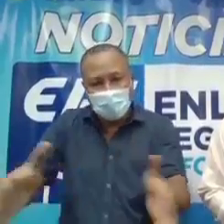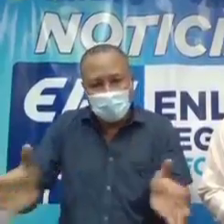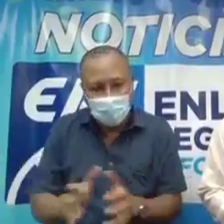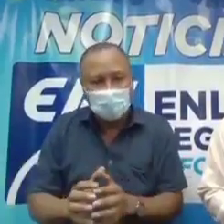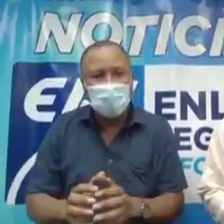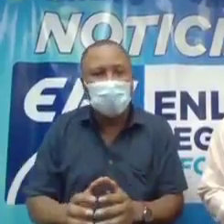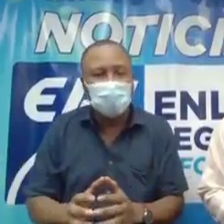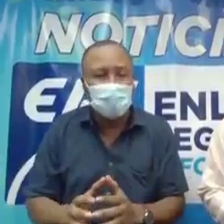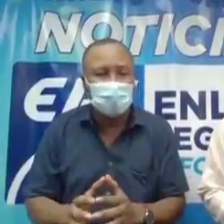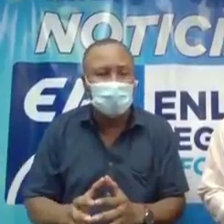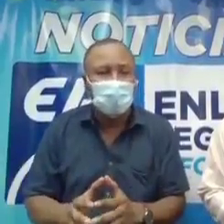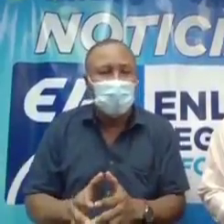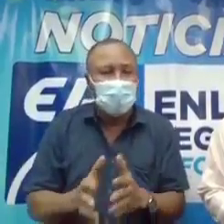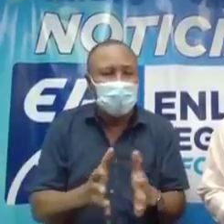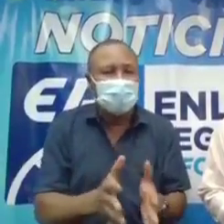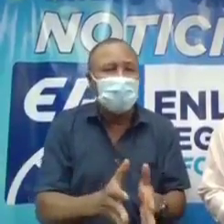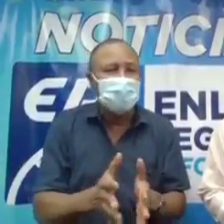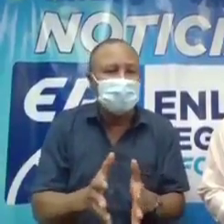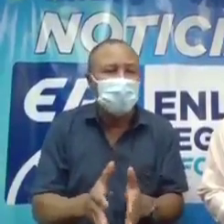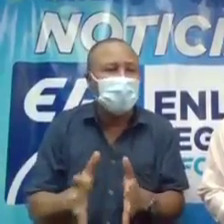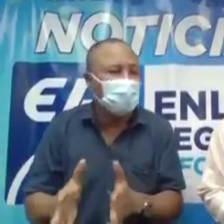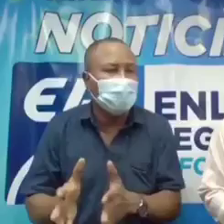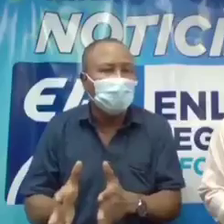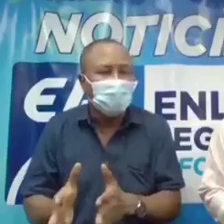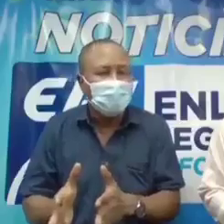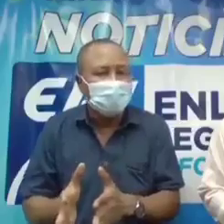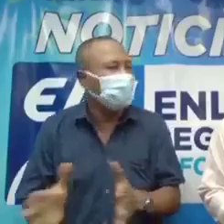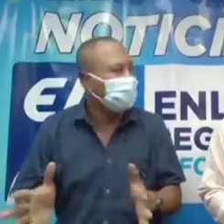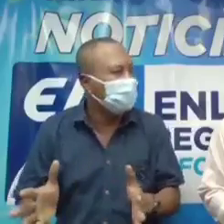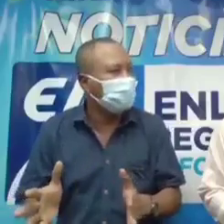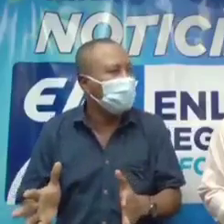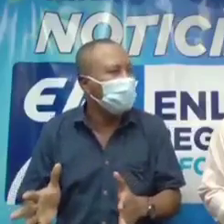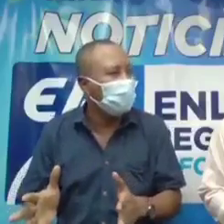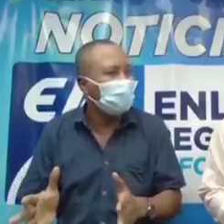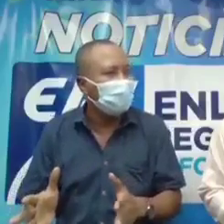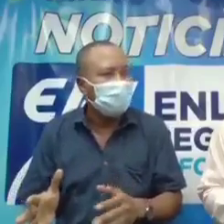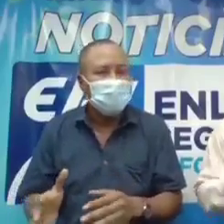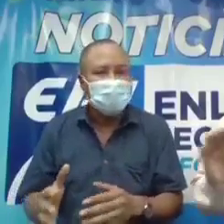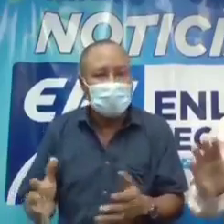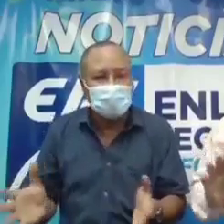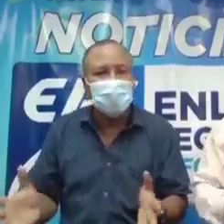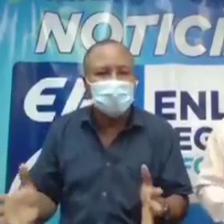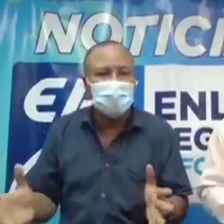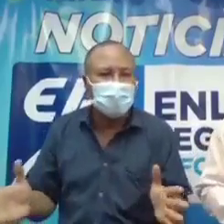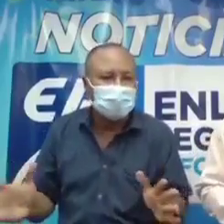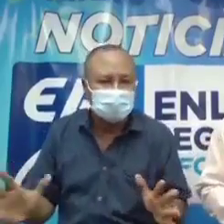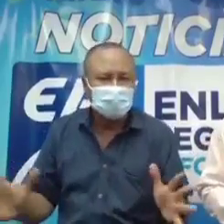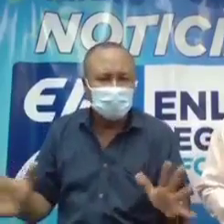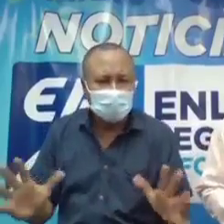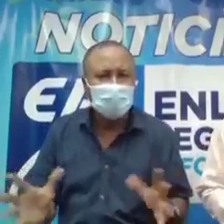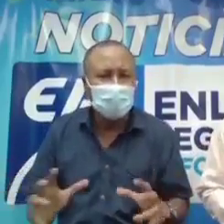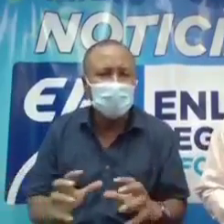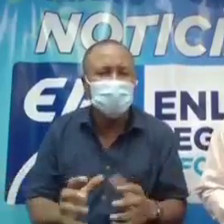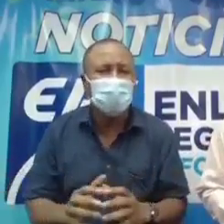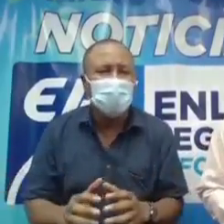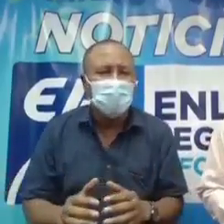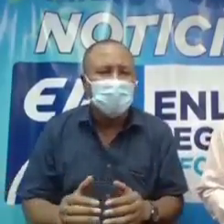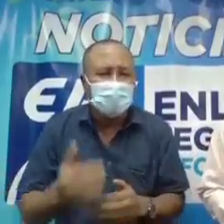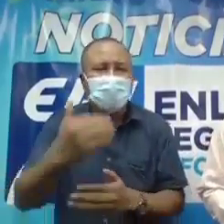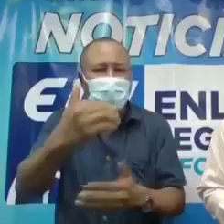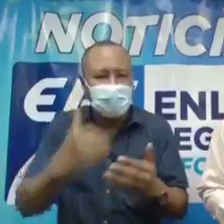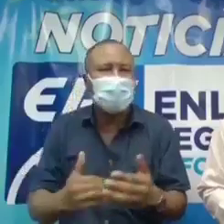ya el proyecto está en 6.700.000 dólares. Un poquito más. Y entonces, en